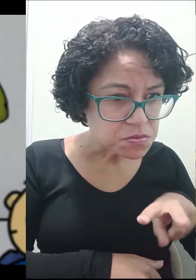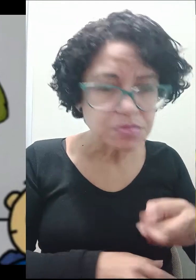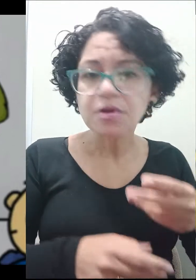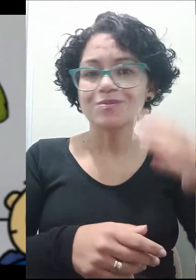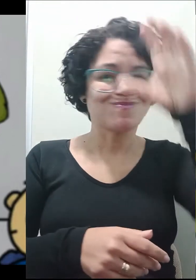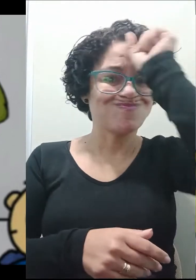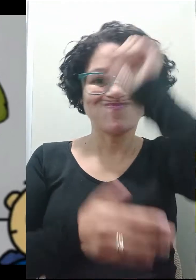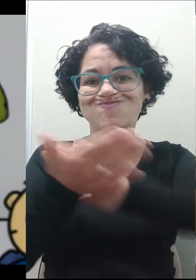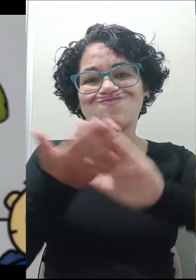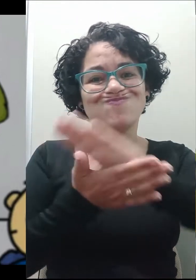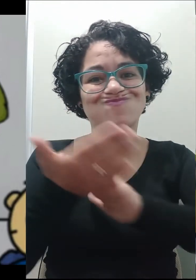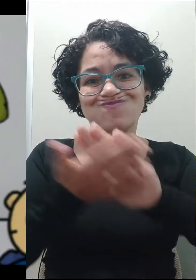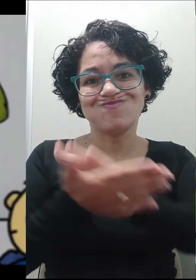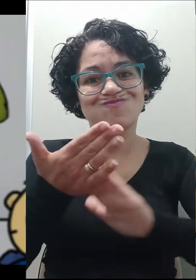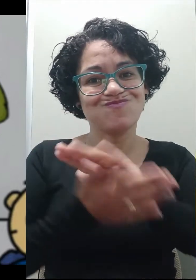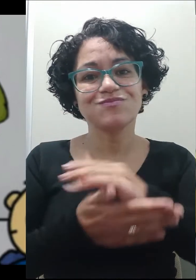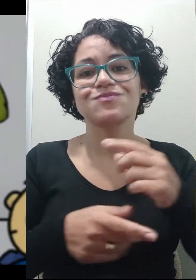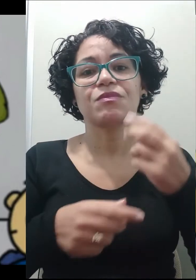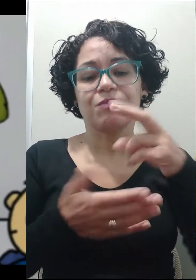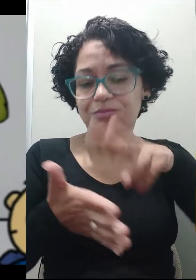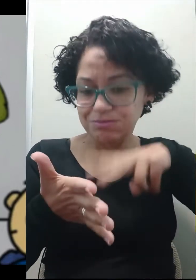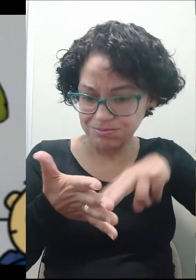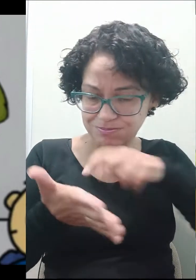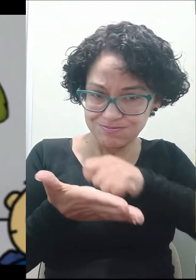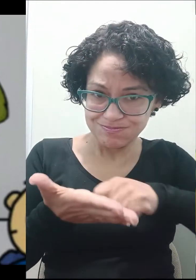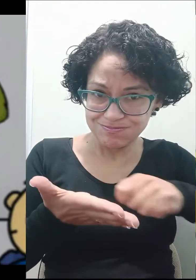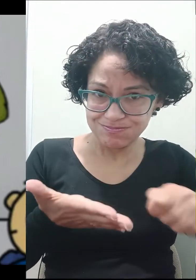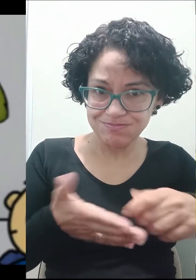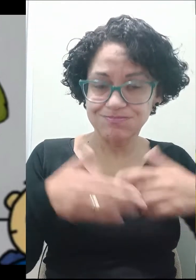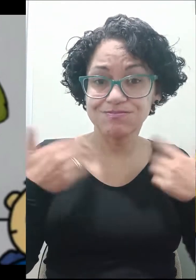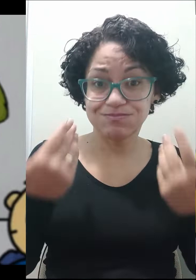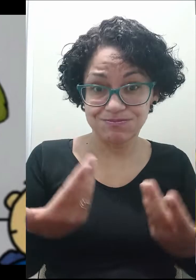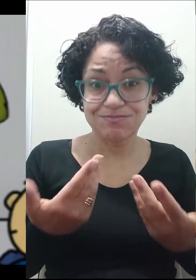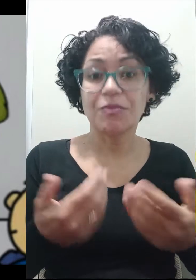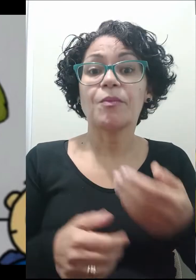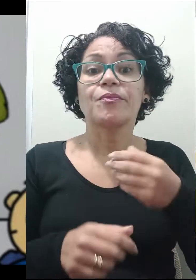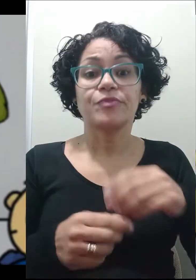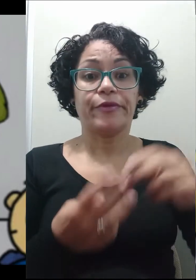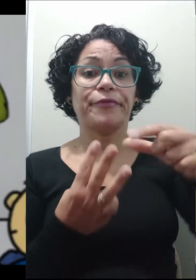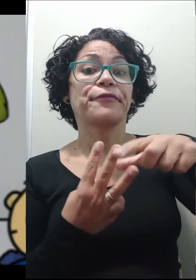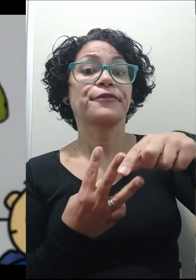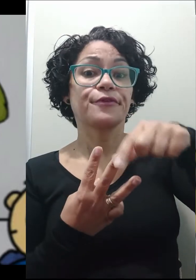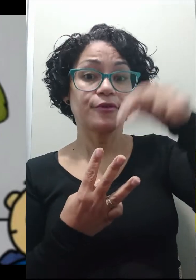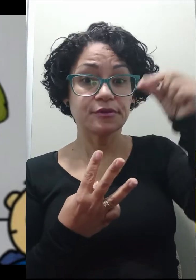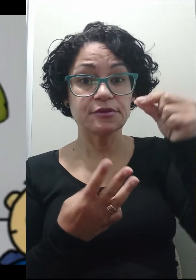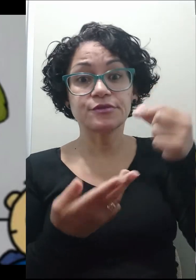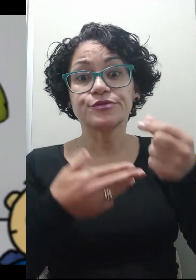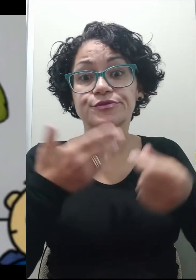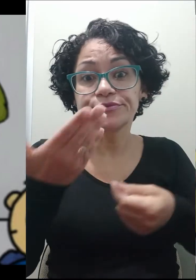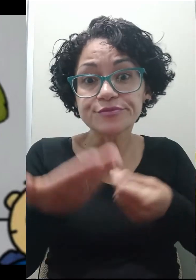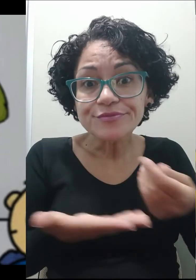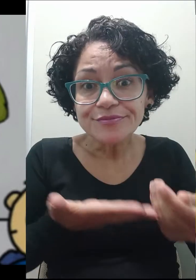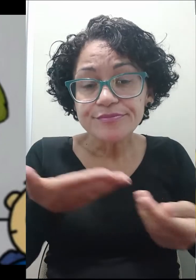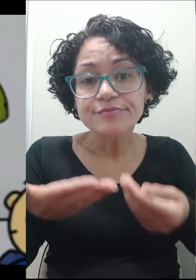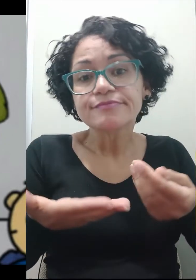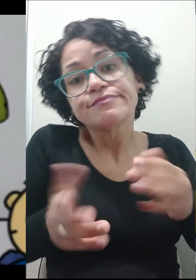problemas de aprendizado na leitura e na escrita. Então, finalmente chegou o tempo em